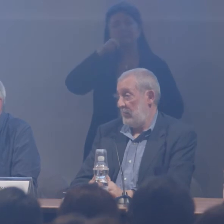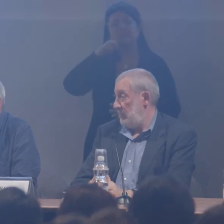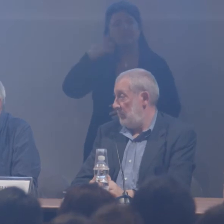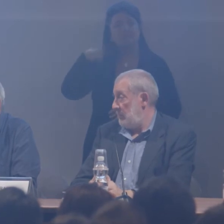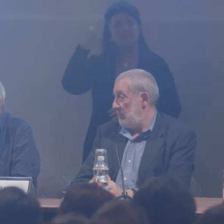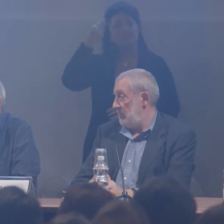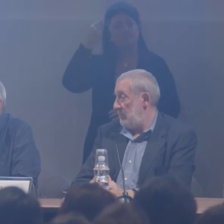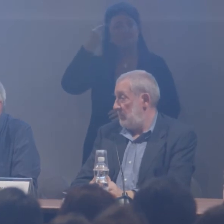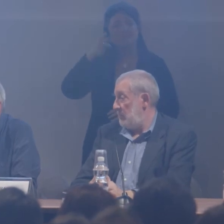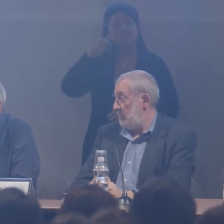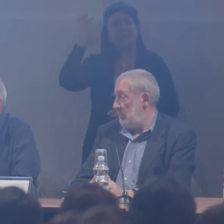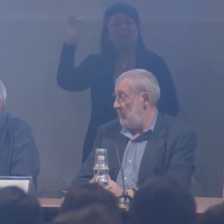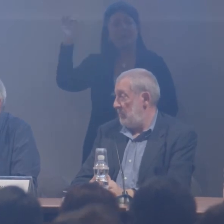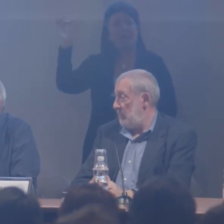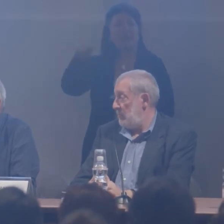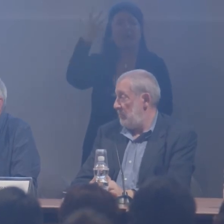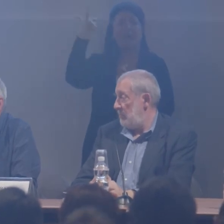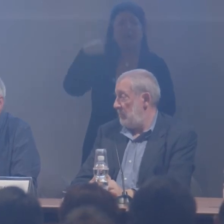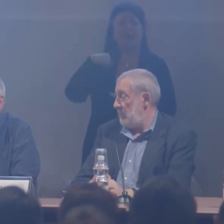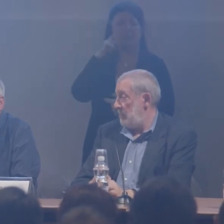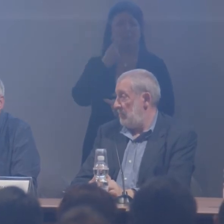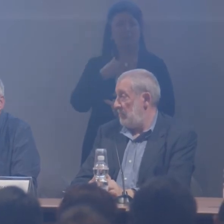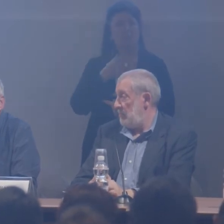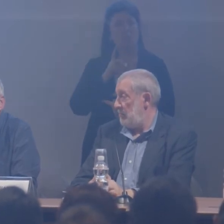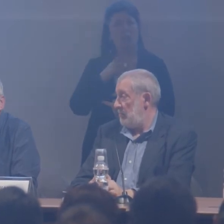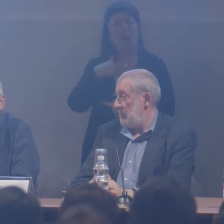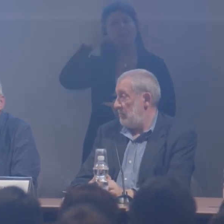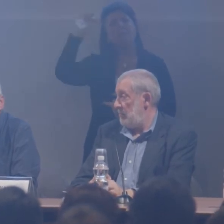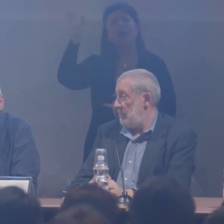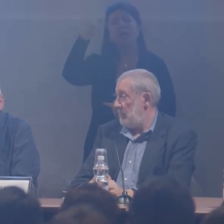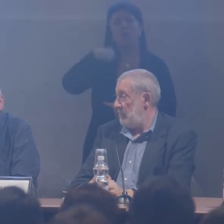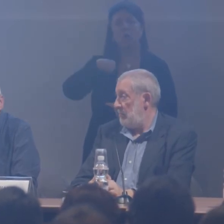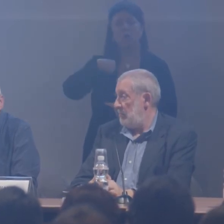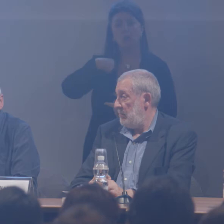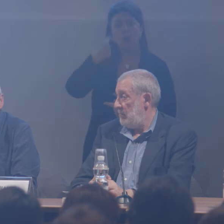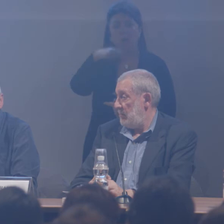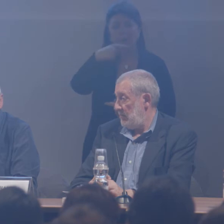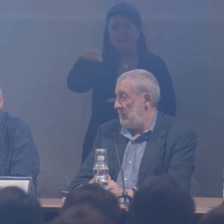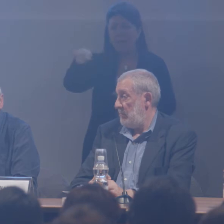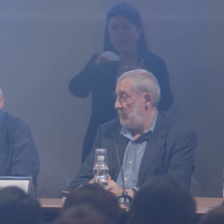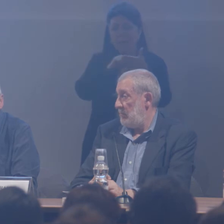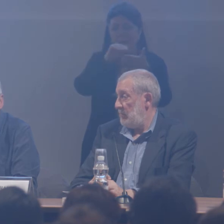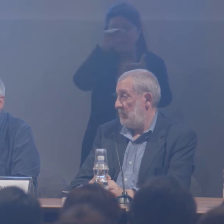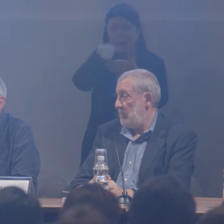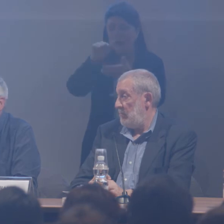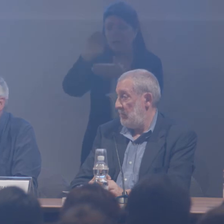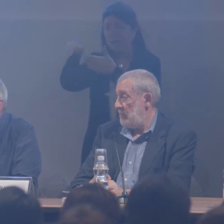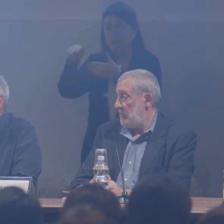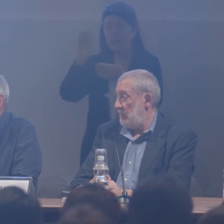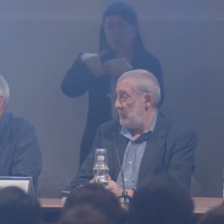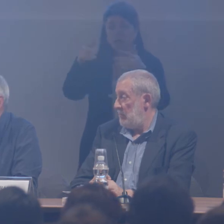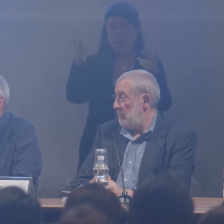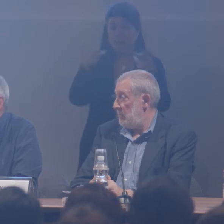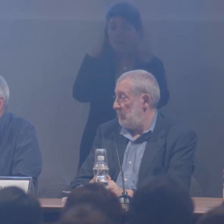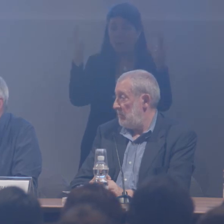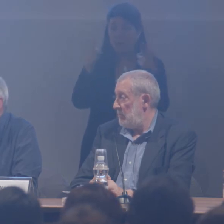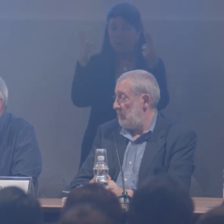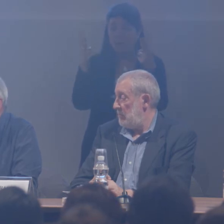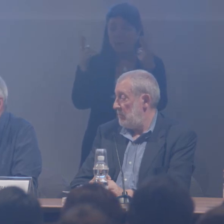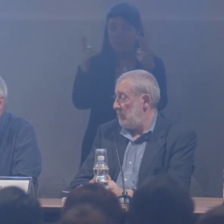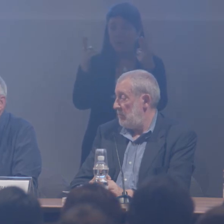superato qualcuno di quegli ostacoli, se non avesse il maxi processo portato all'ergastolo